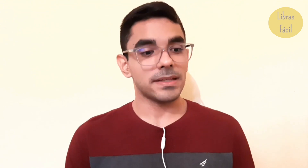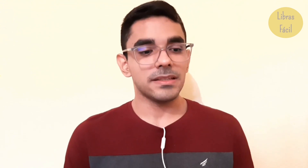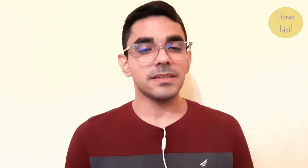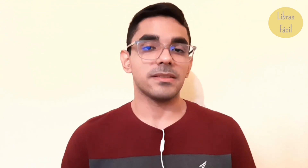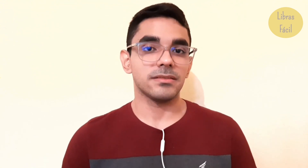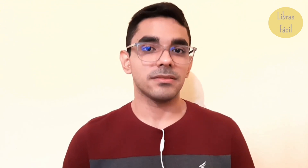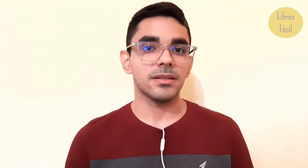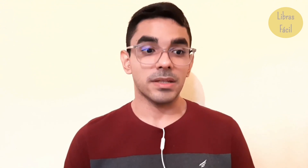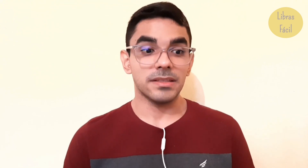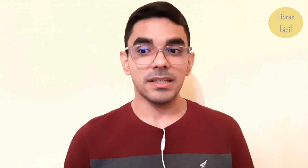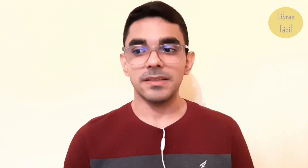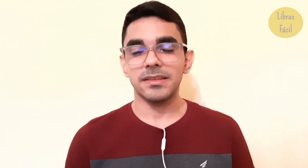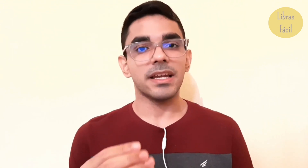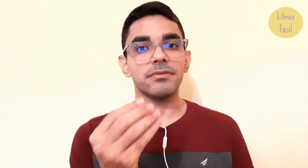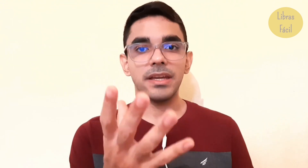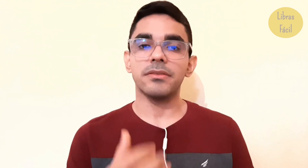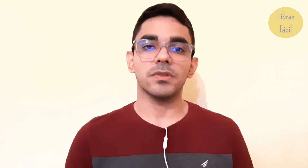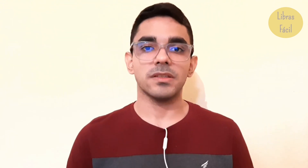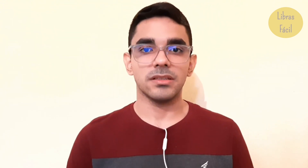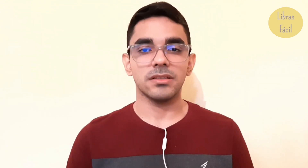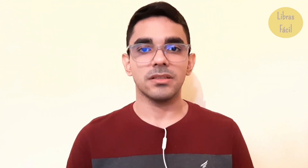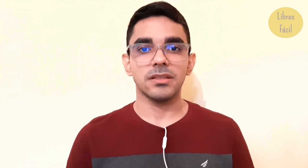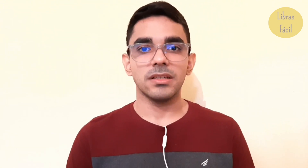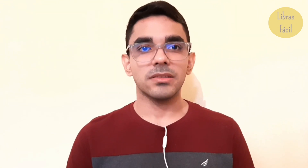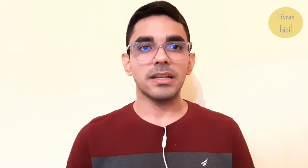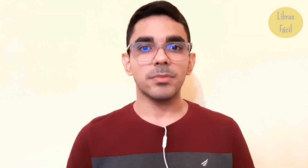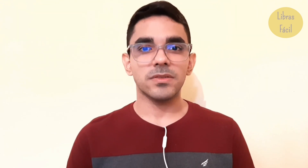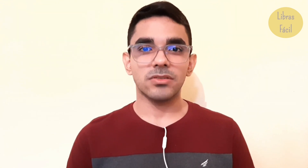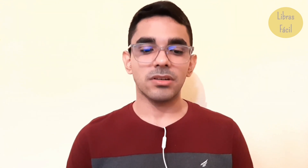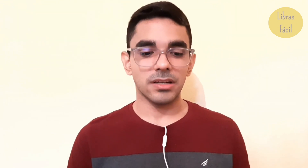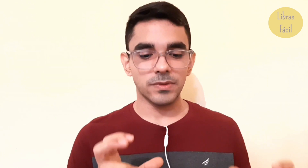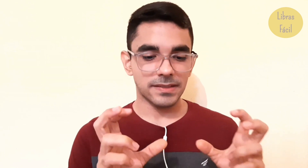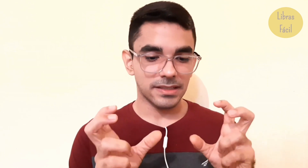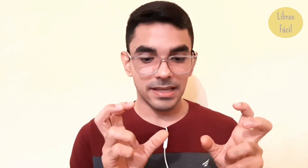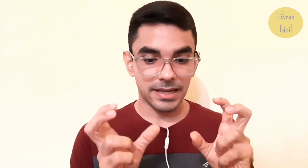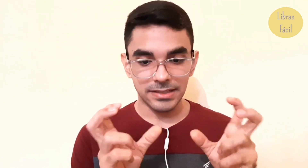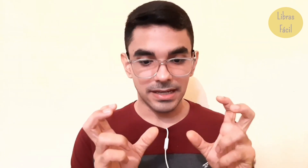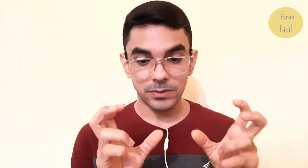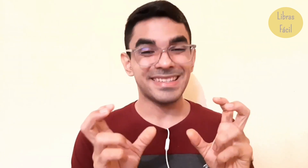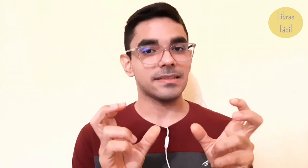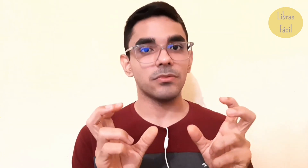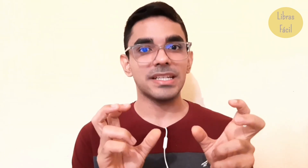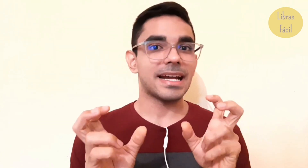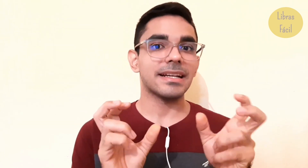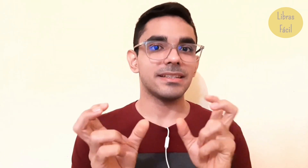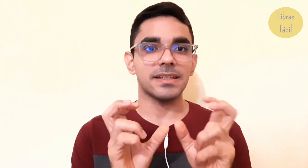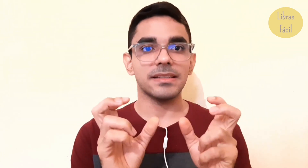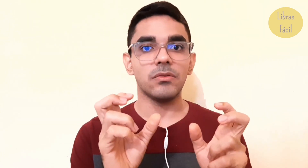paciência. Paciência tem a ver com você. Então, na Libras, nós trocamos essa ideia aí de associação, de caracterização,